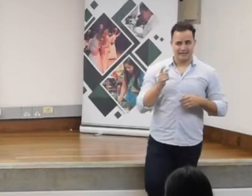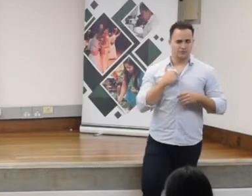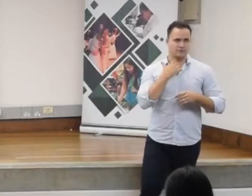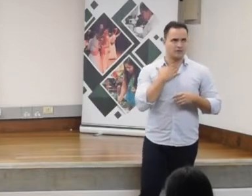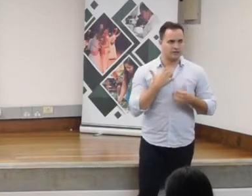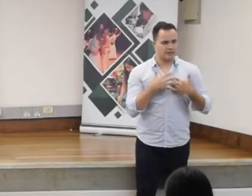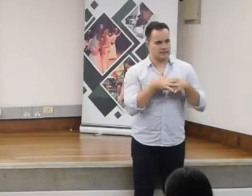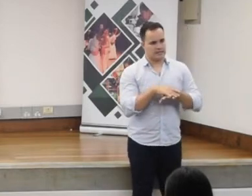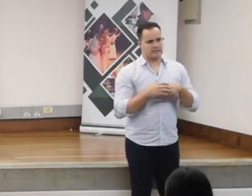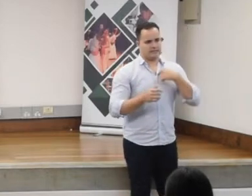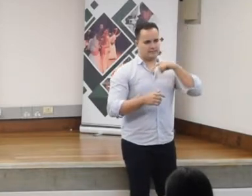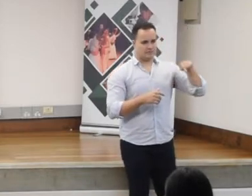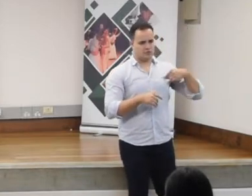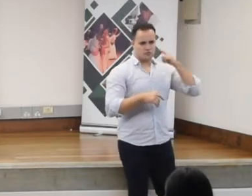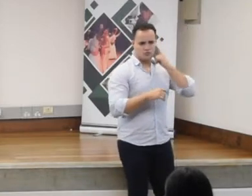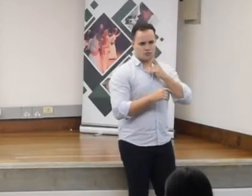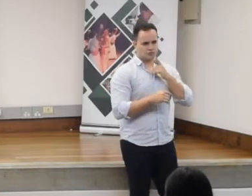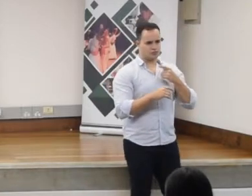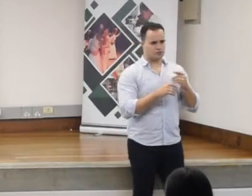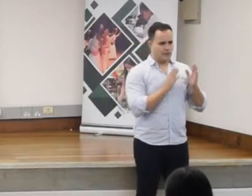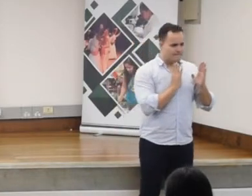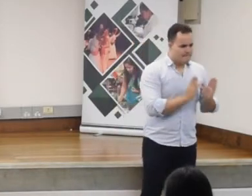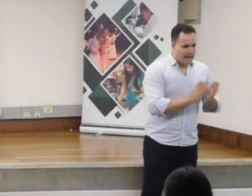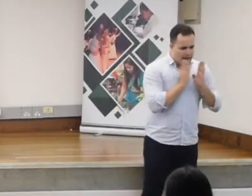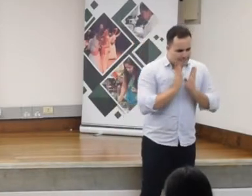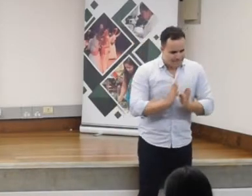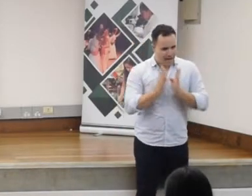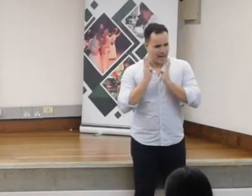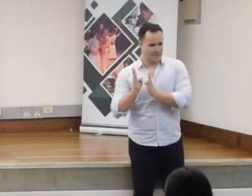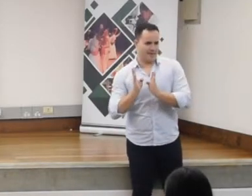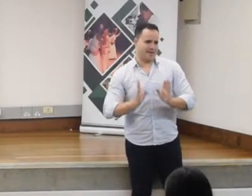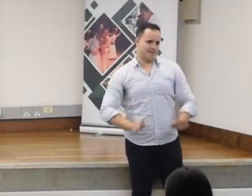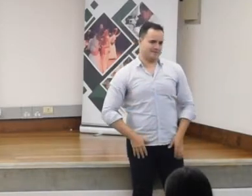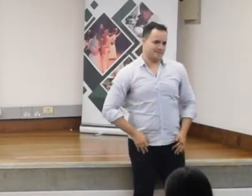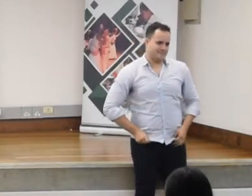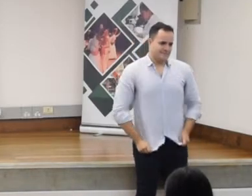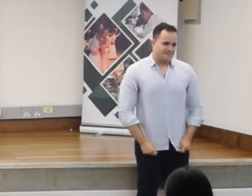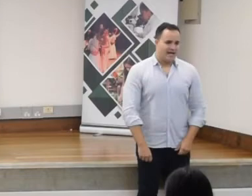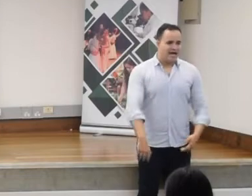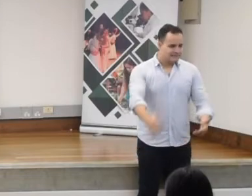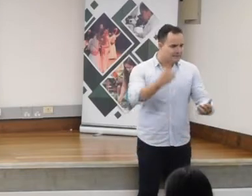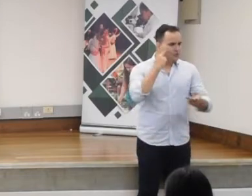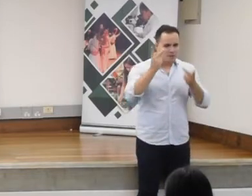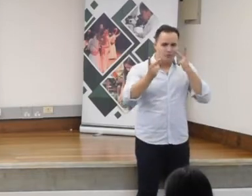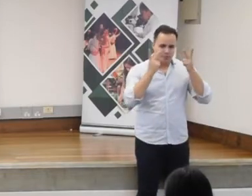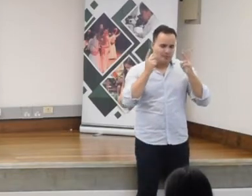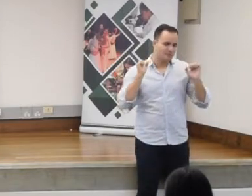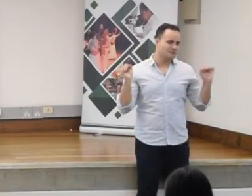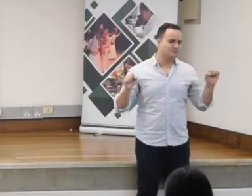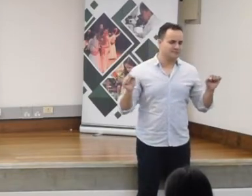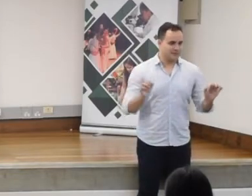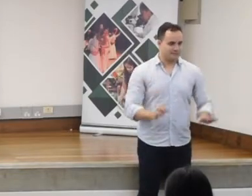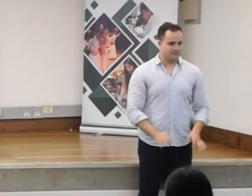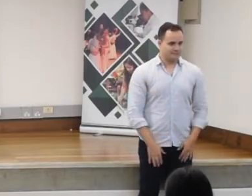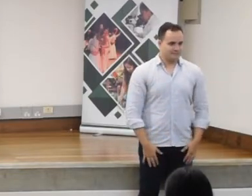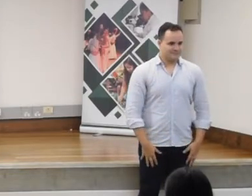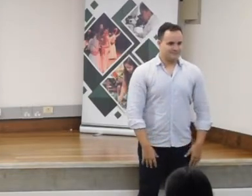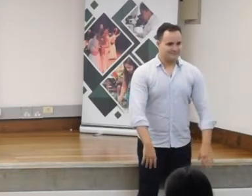que han sido, digamos, iniciativas que llevan mucho más tiempo. En el segundo momento hacemos precisiones